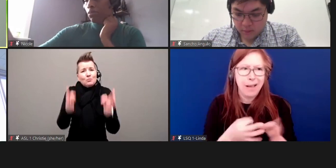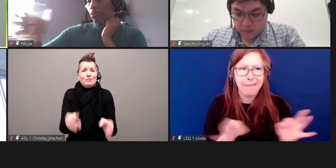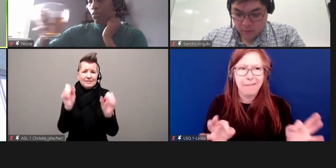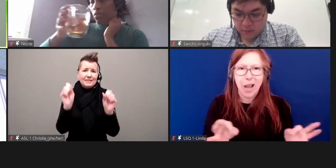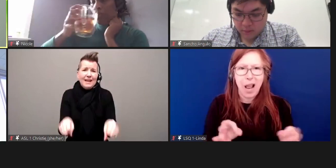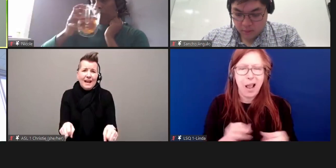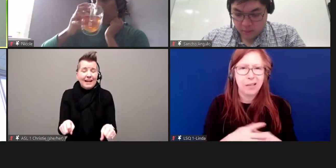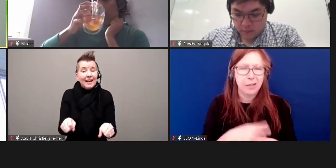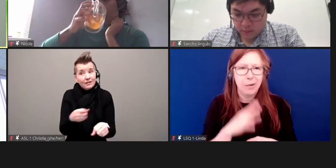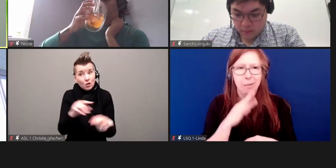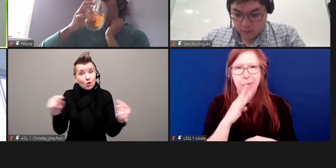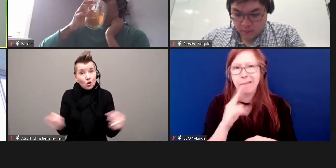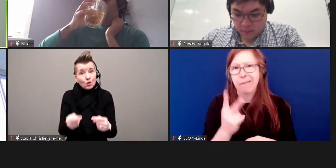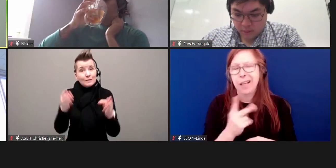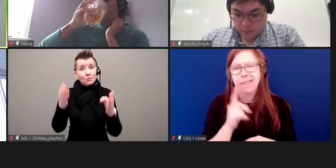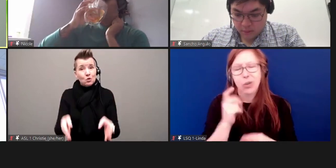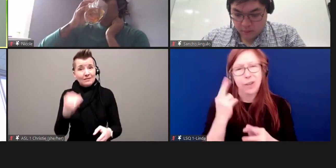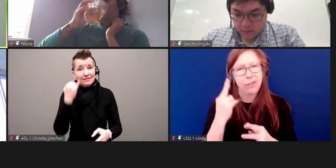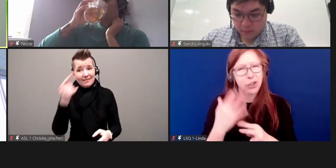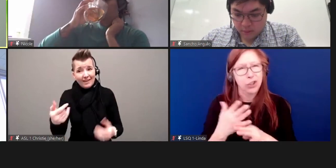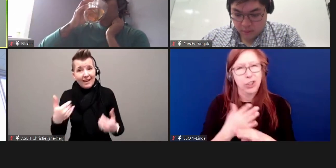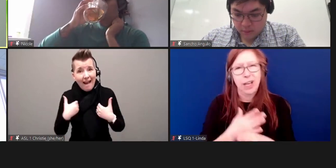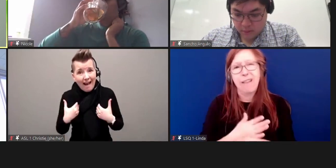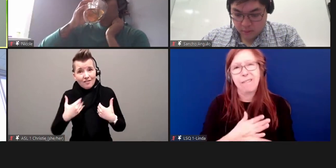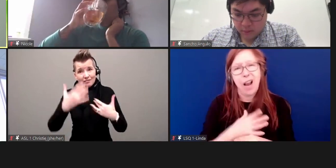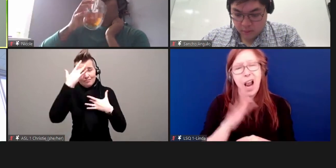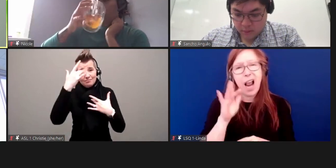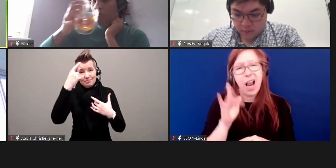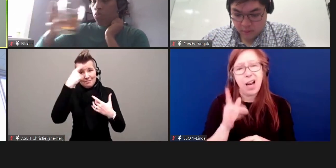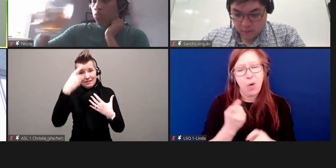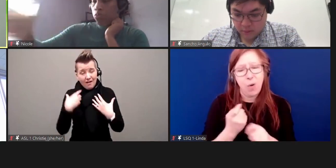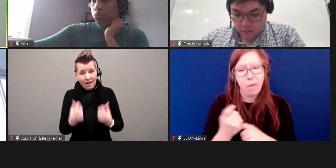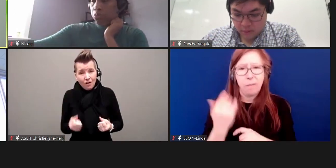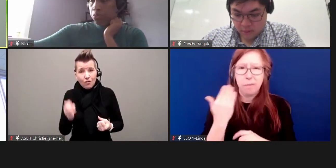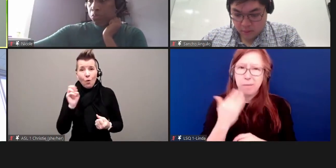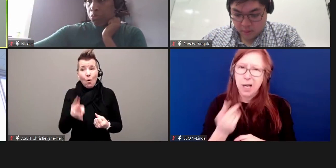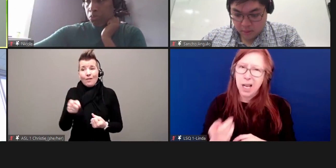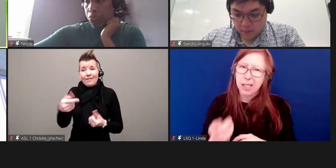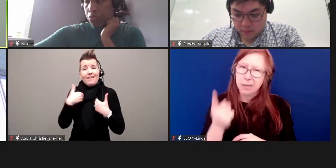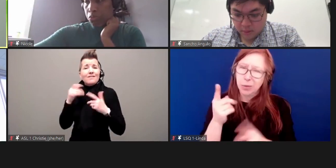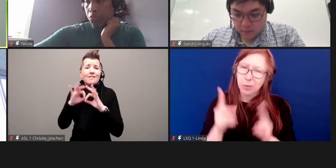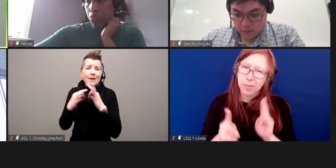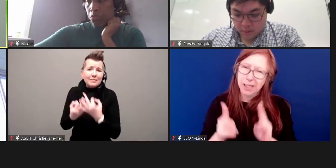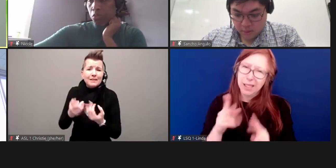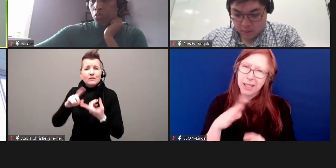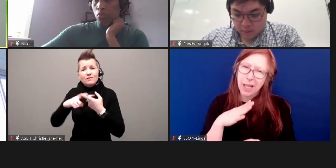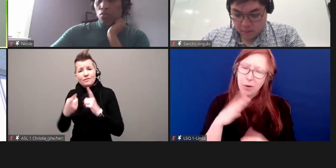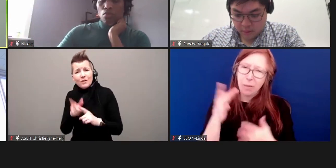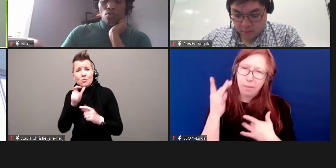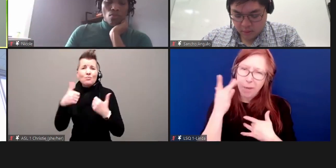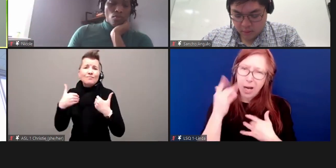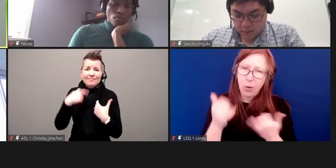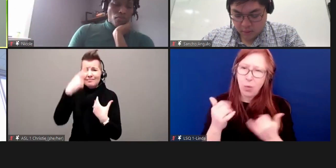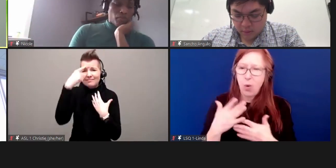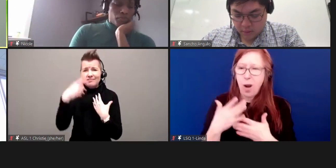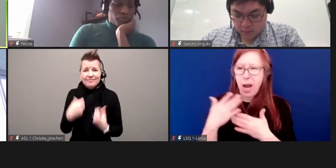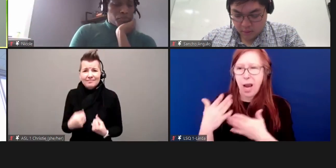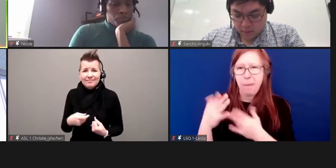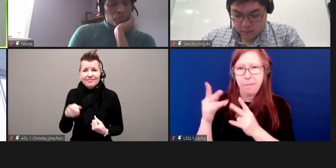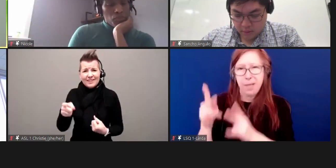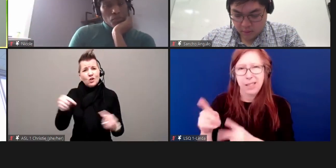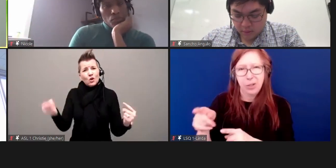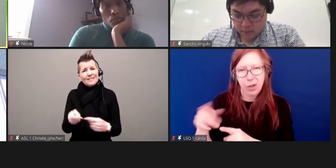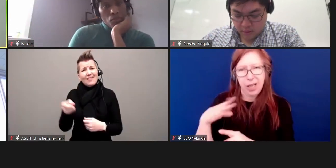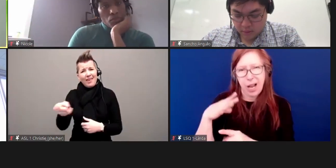Il faut réfléchir avant de les dire parce qu'elles sont très blessantes pour ceux qui vivent avec une maladie ou qui aiment quelqu'un qui vit avec